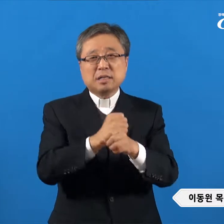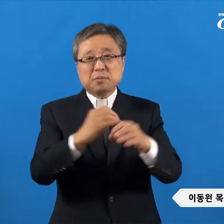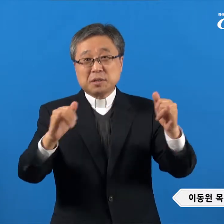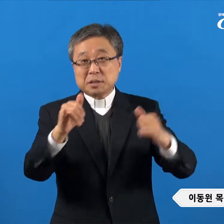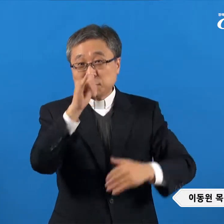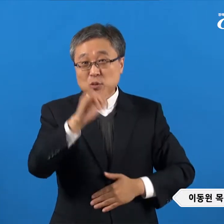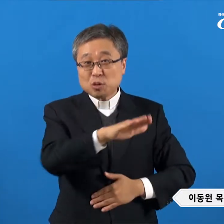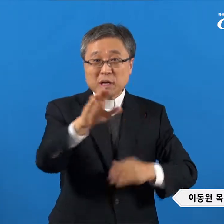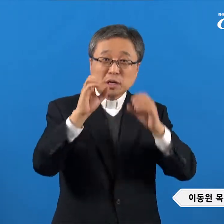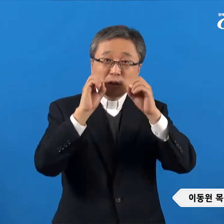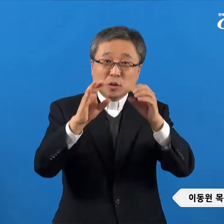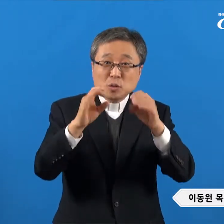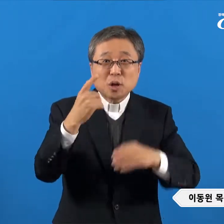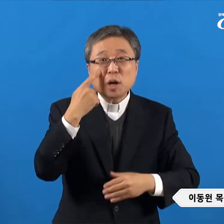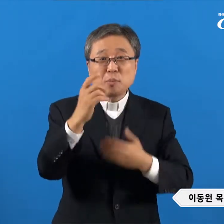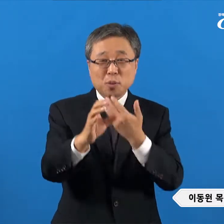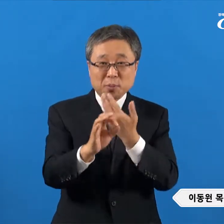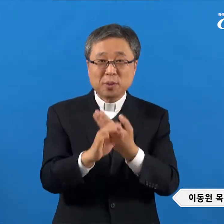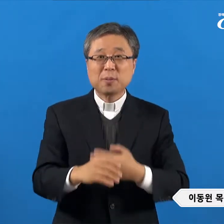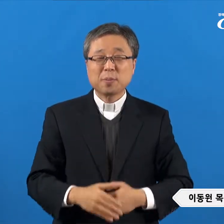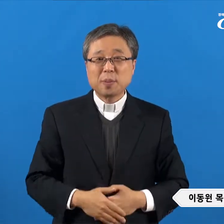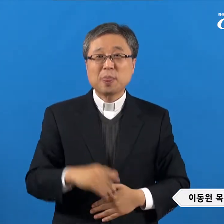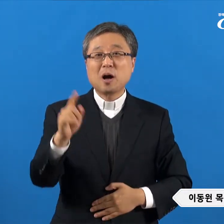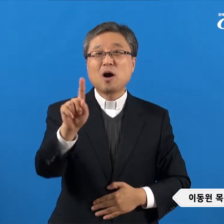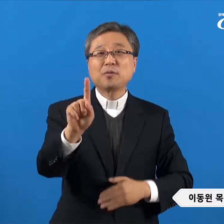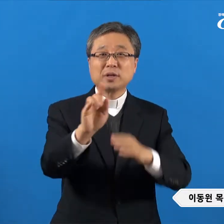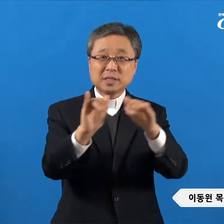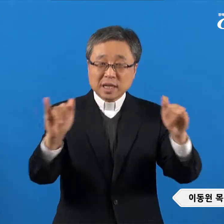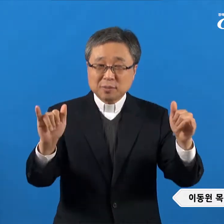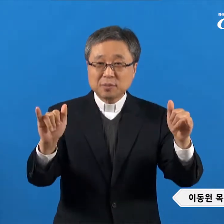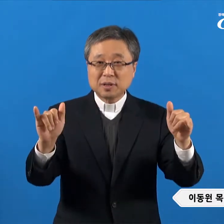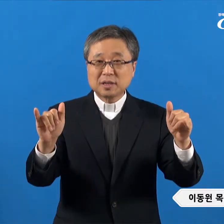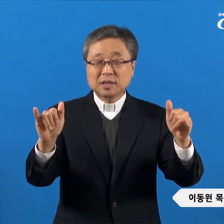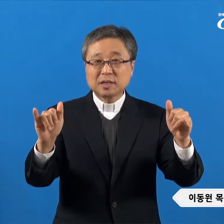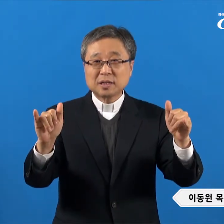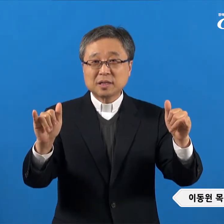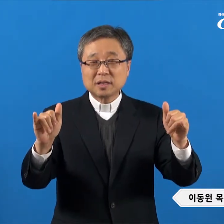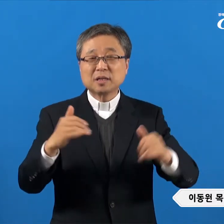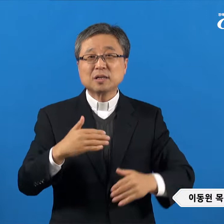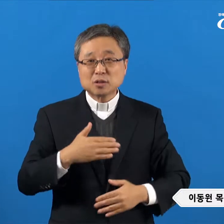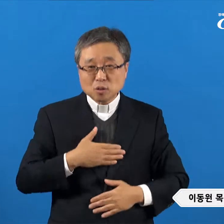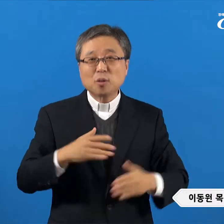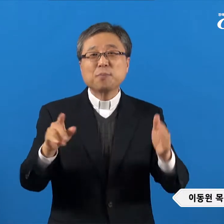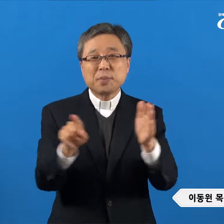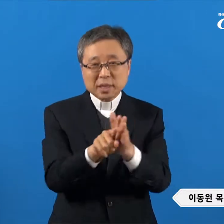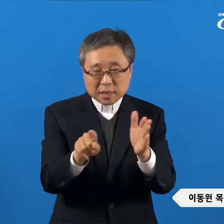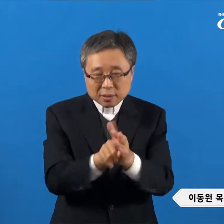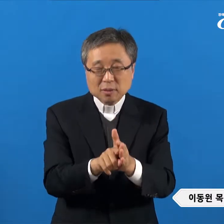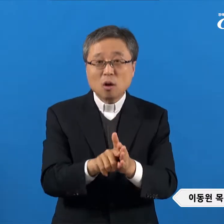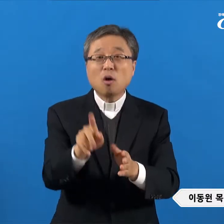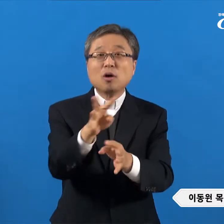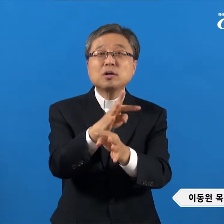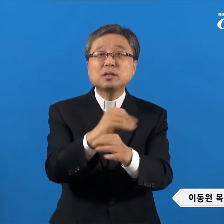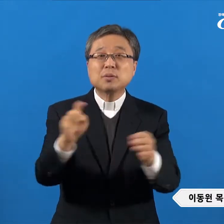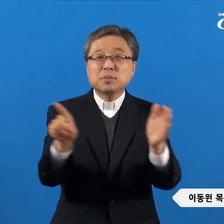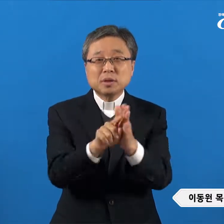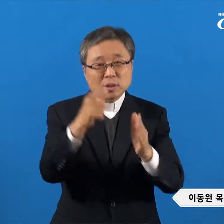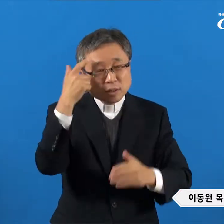우리가 전도해 보면 어떤 사람들은 저도 믿긴 믿어요. 언제 믿겠습니까?